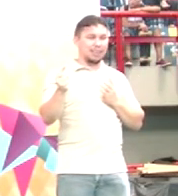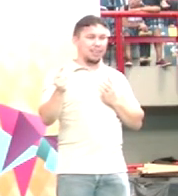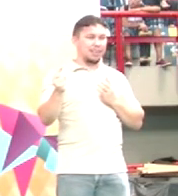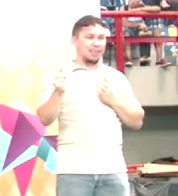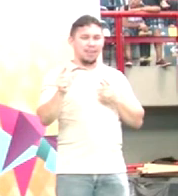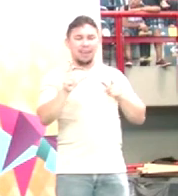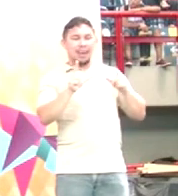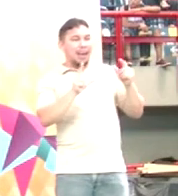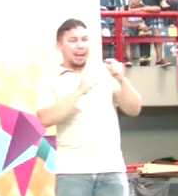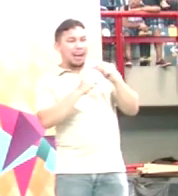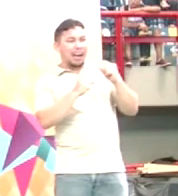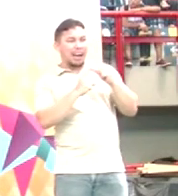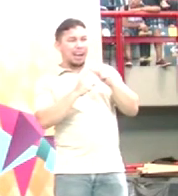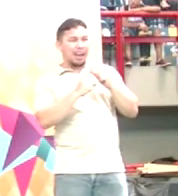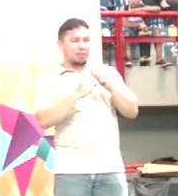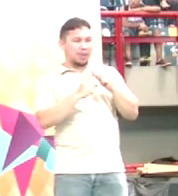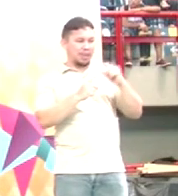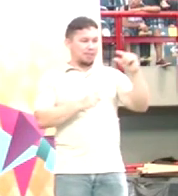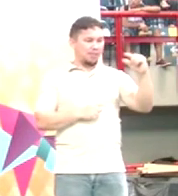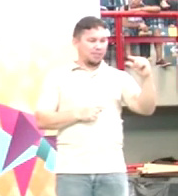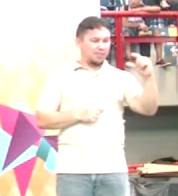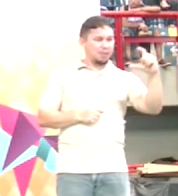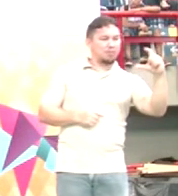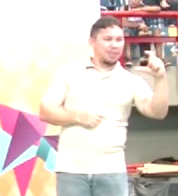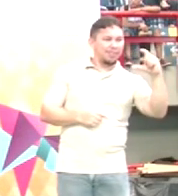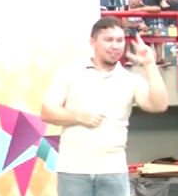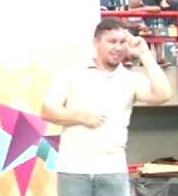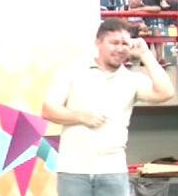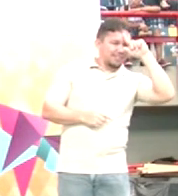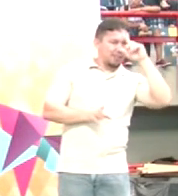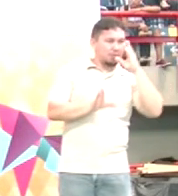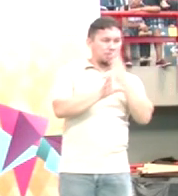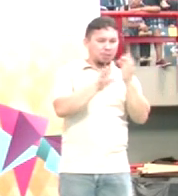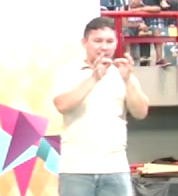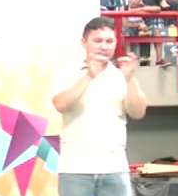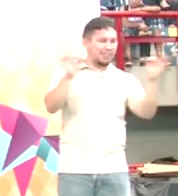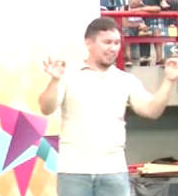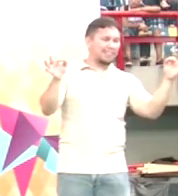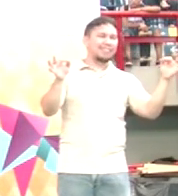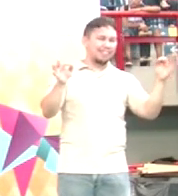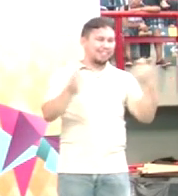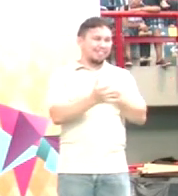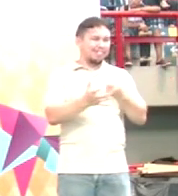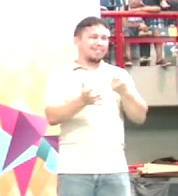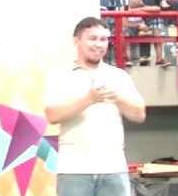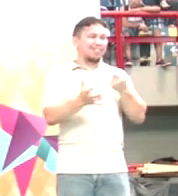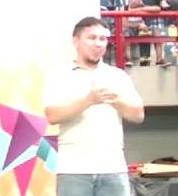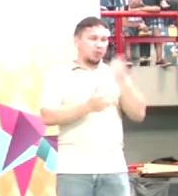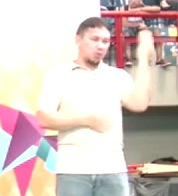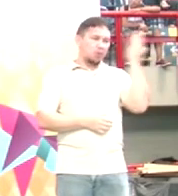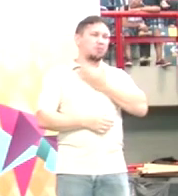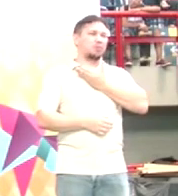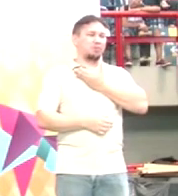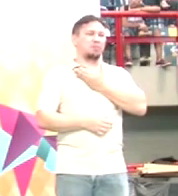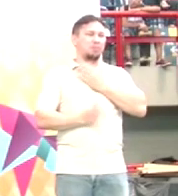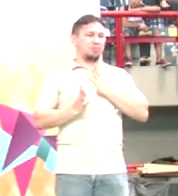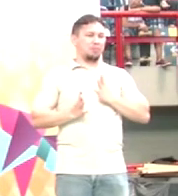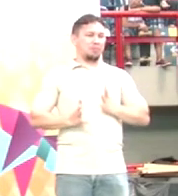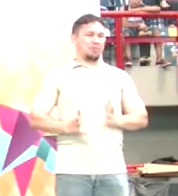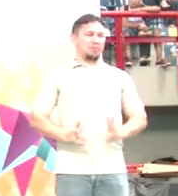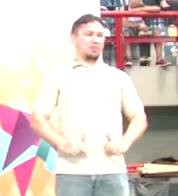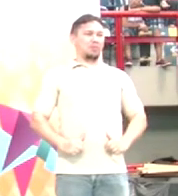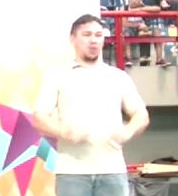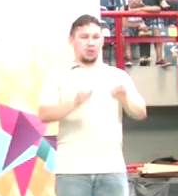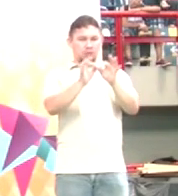palavra é minúscula, você põe maiúscula, como é contado com linha escrita, eles vão e descontam os erros. Então é